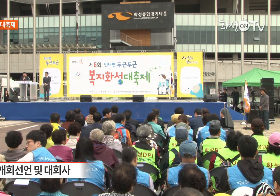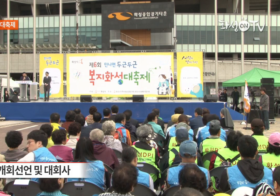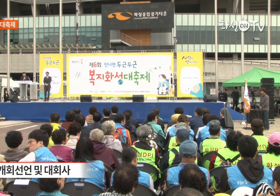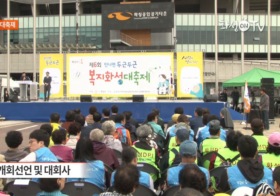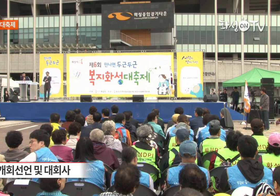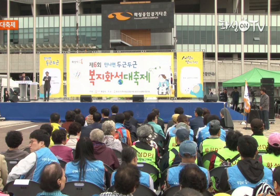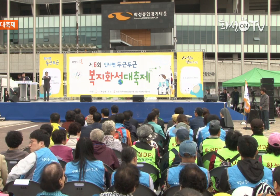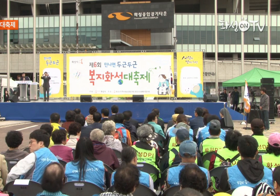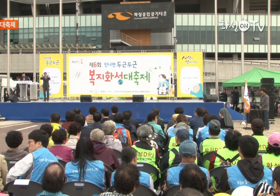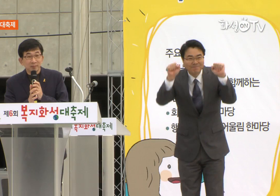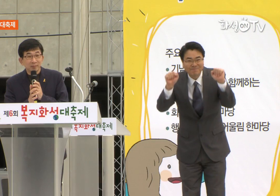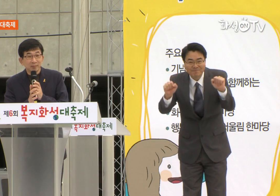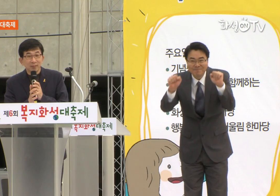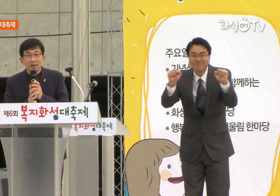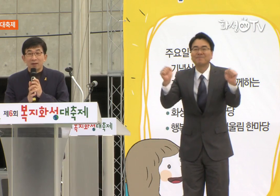네, 안녕하세요.